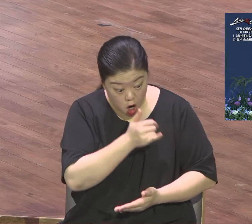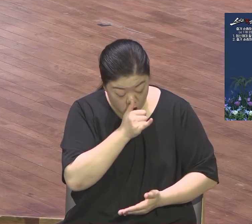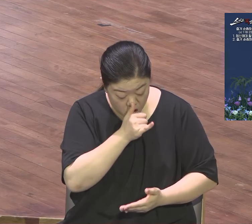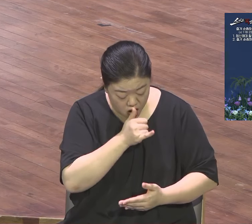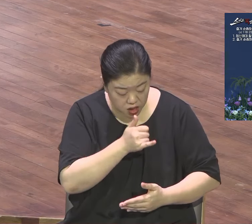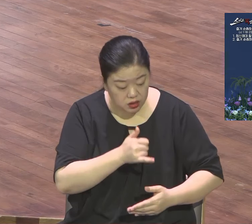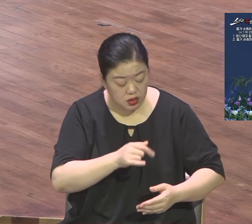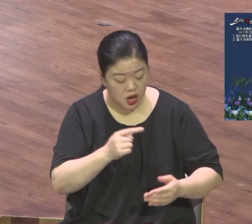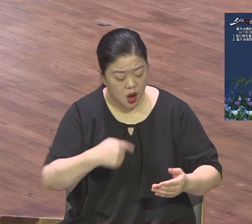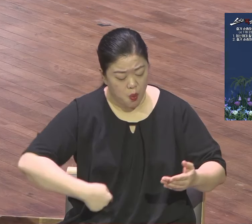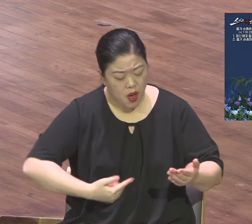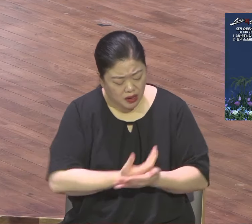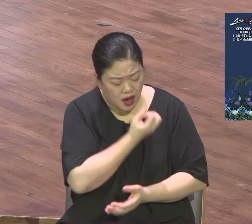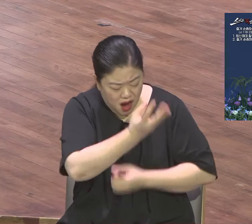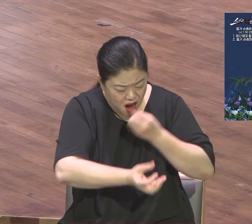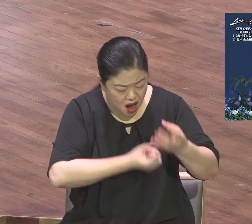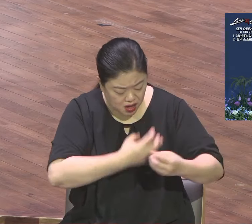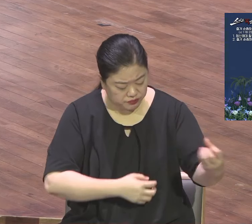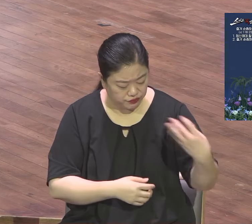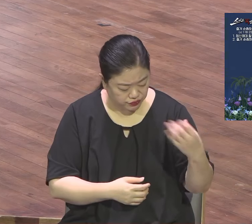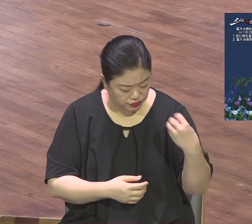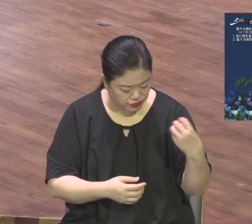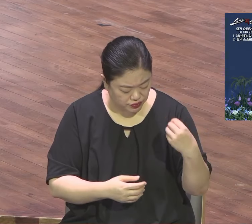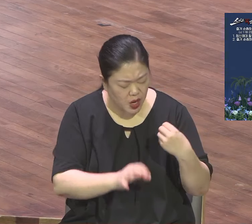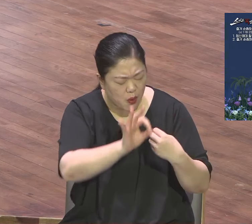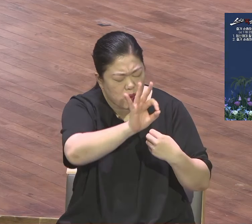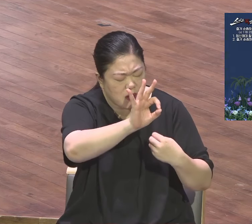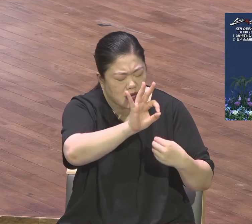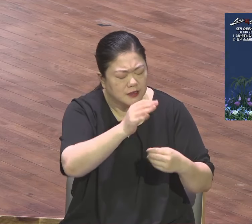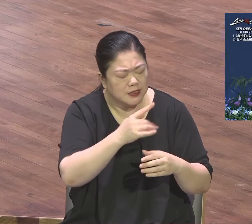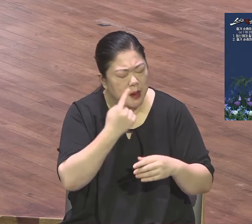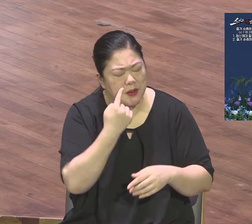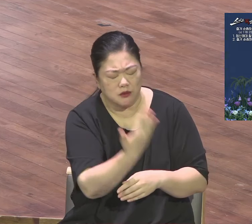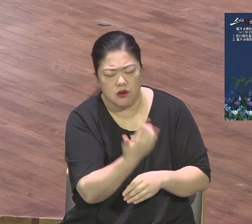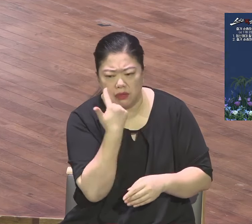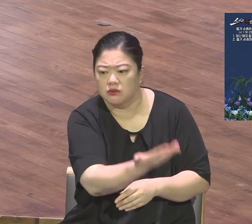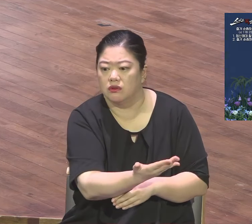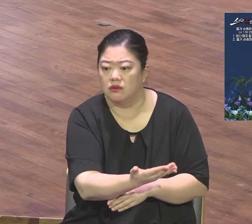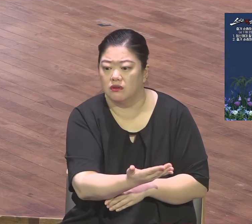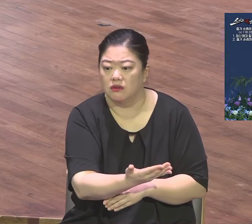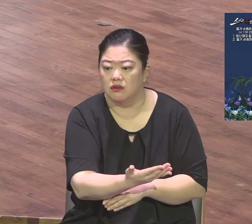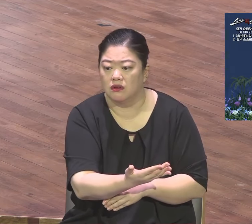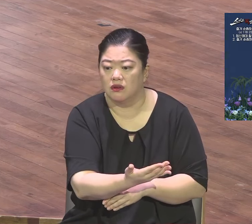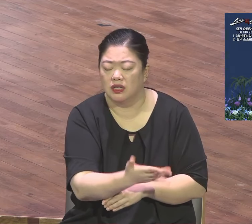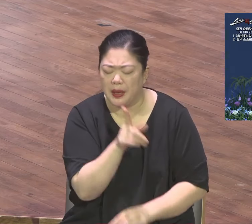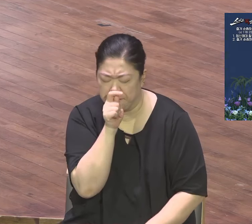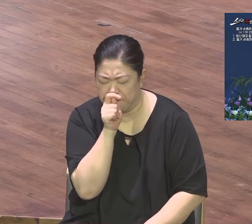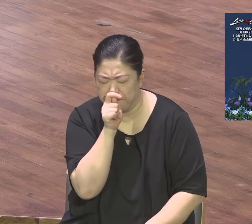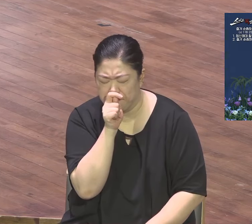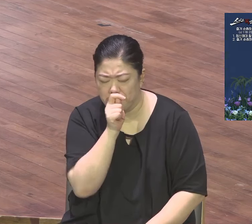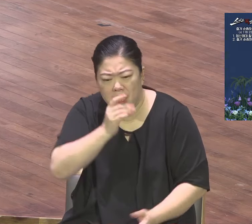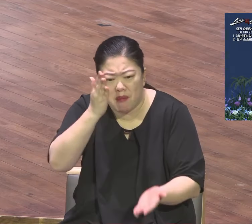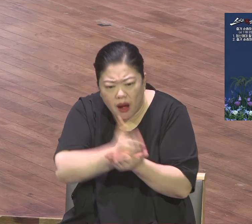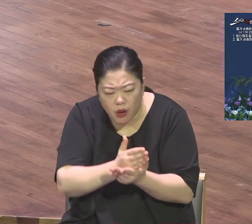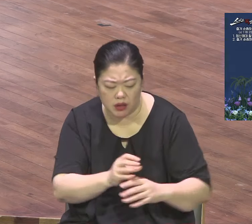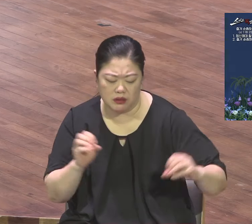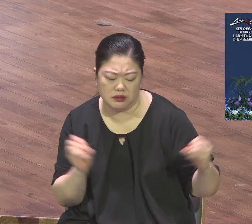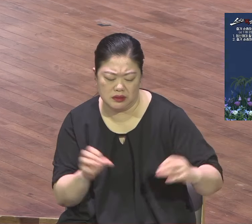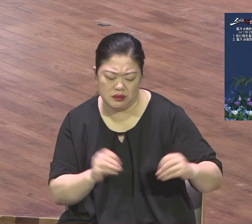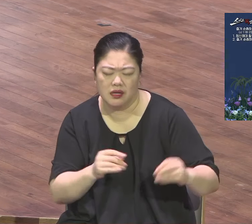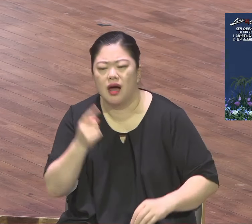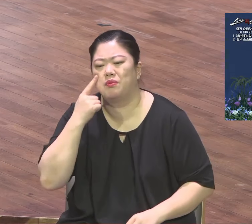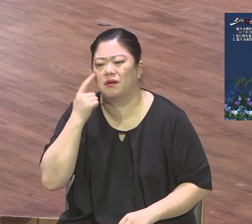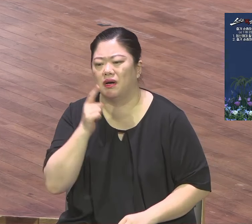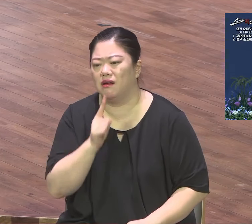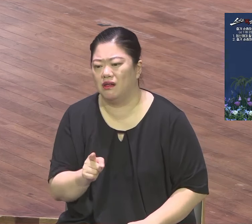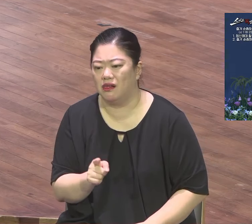뭐가 잘못됐는지 회개할 수 있는 기회를 주겠다는 것입니다. 오라는 것입니다. 하나님은 우리 자신이 하나님 앞에